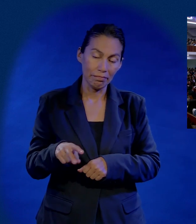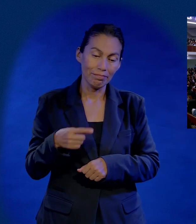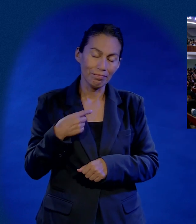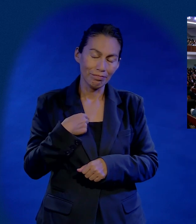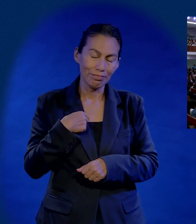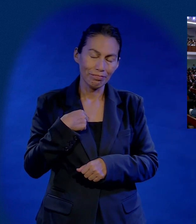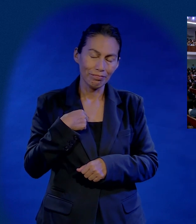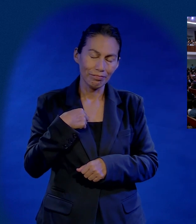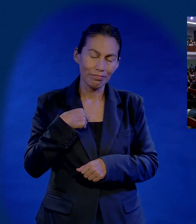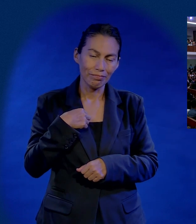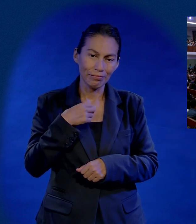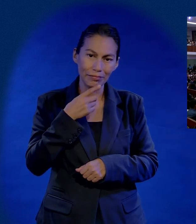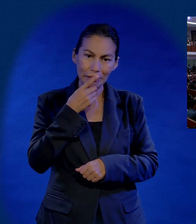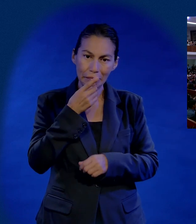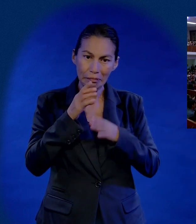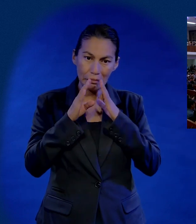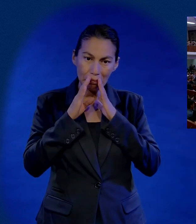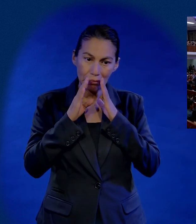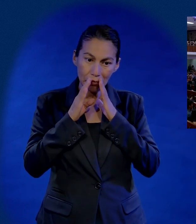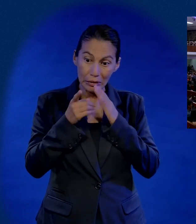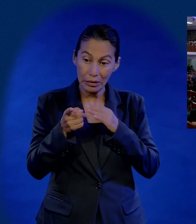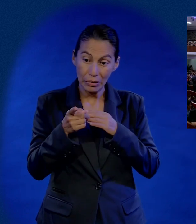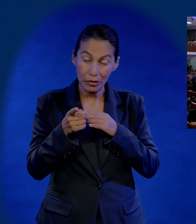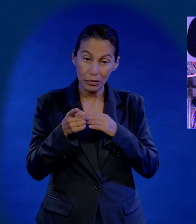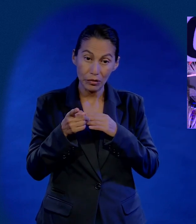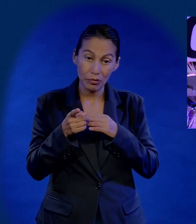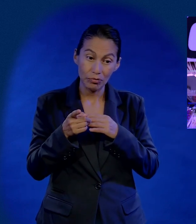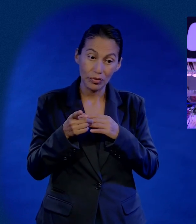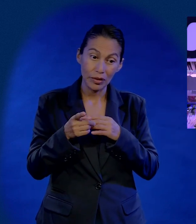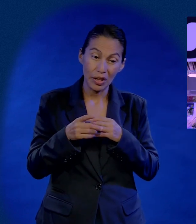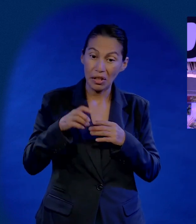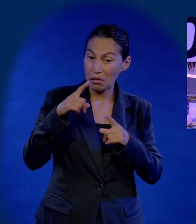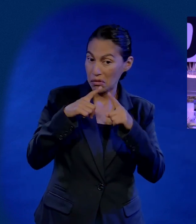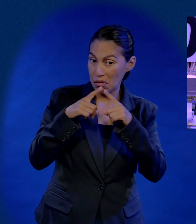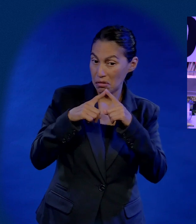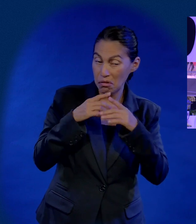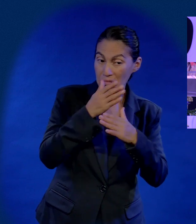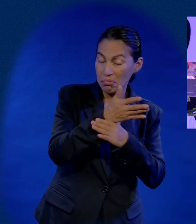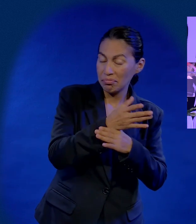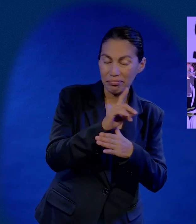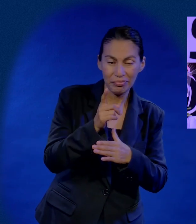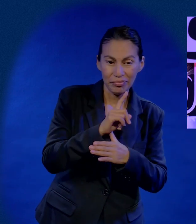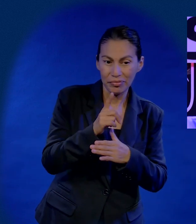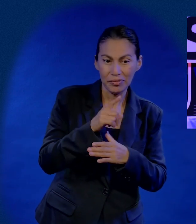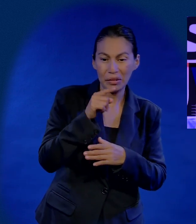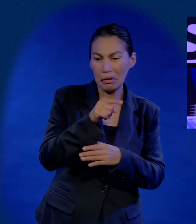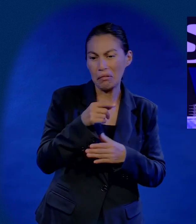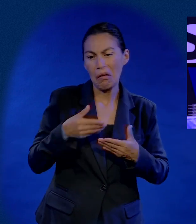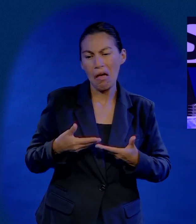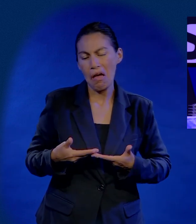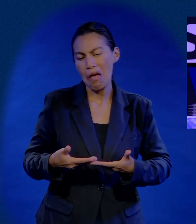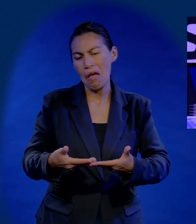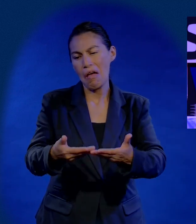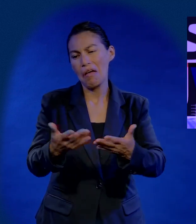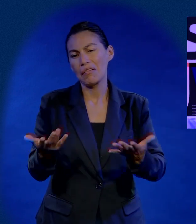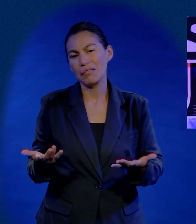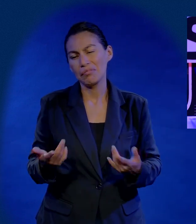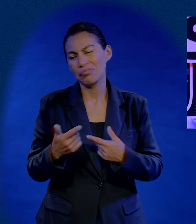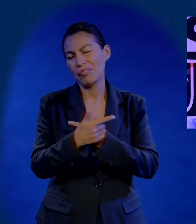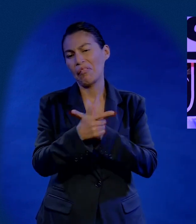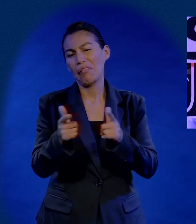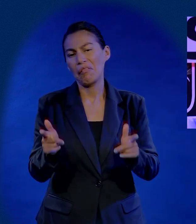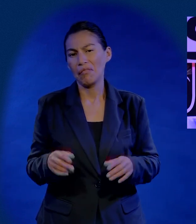y confesar, estaban bastante revolucionados. No iban a una iglesia, habían crecido ahí en la calle, ese era su